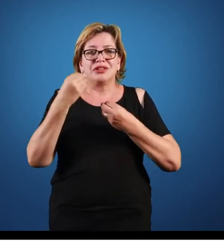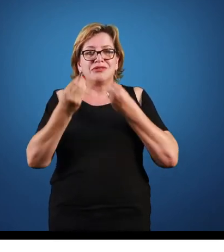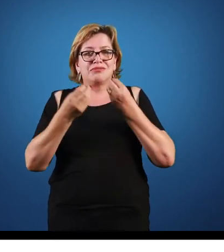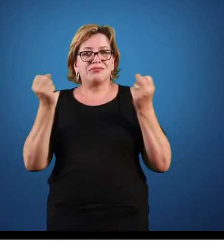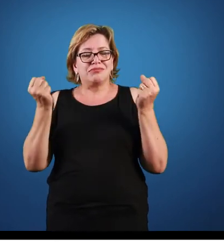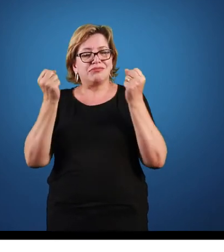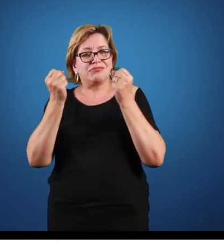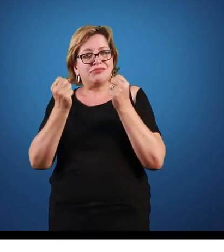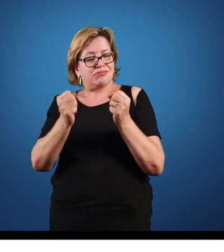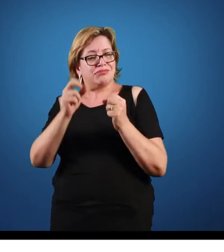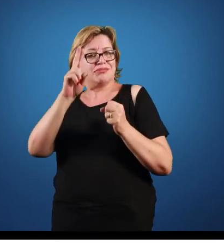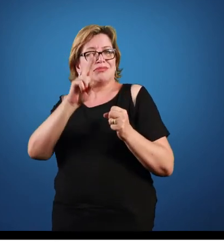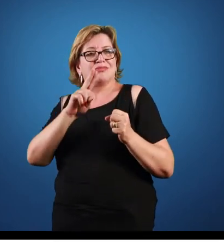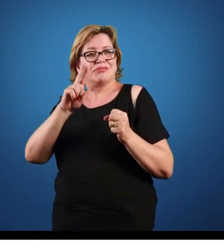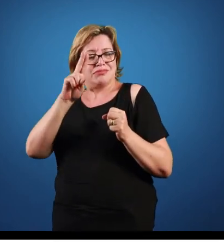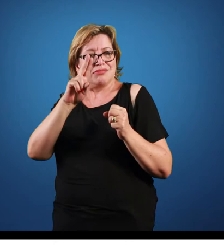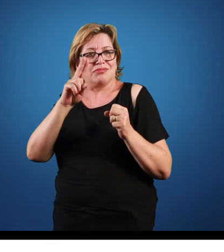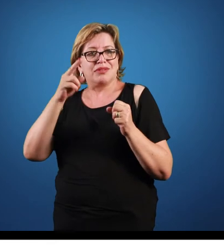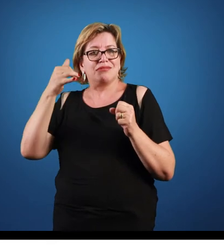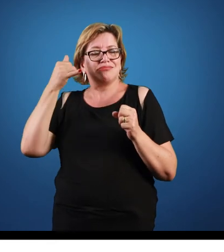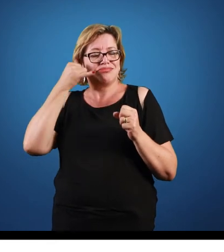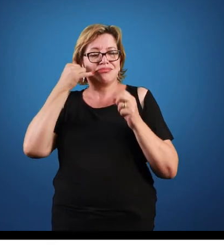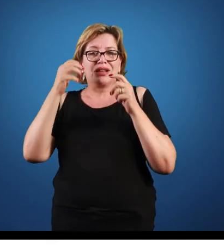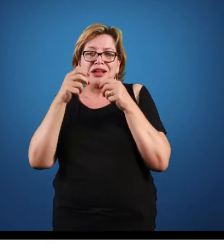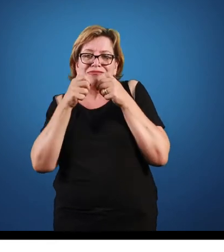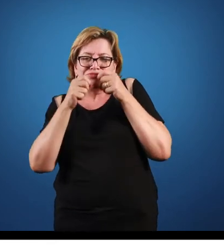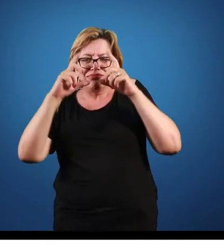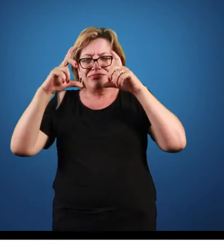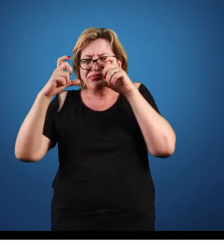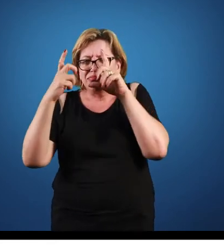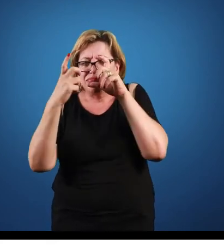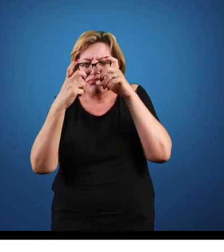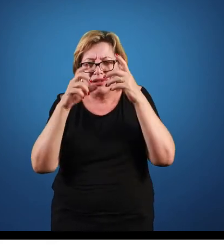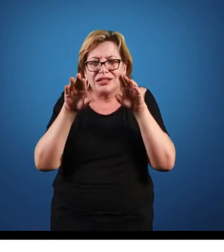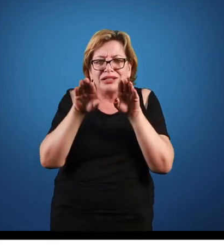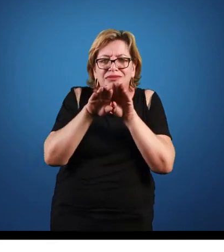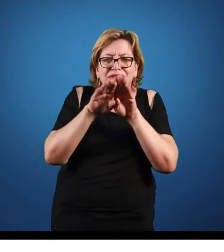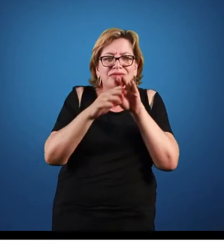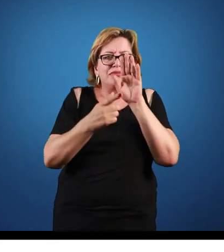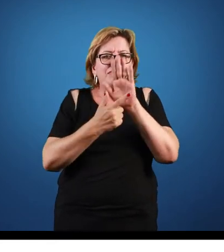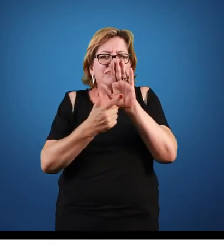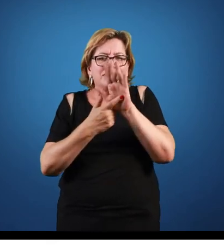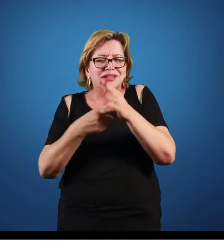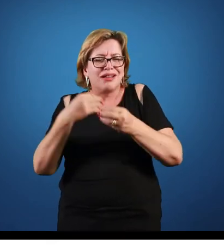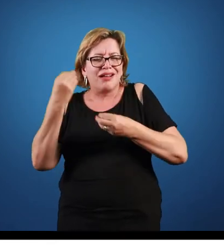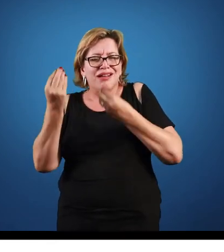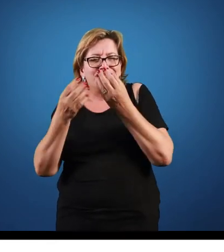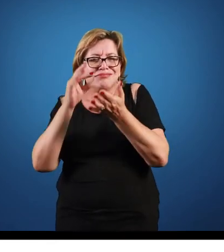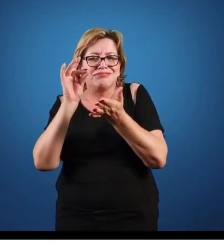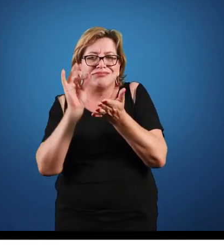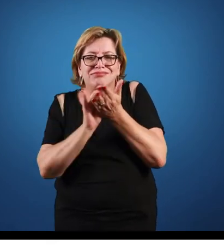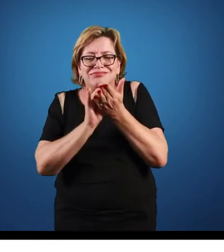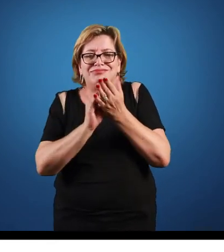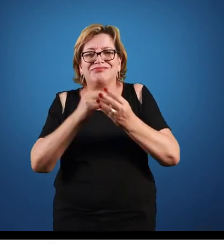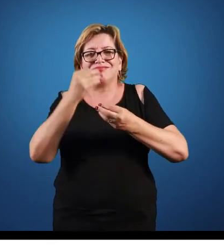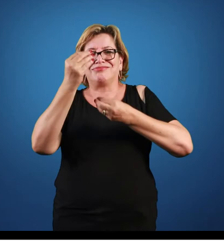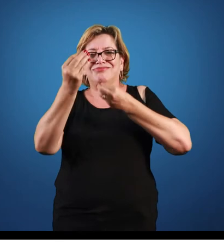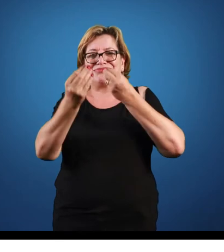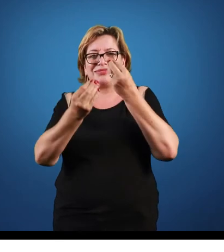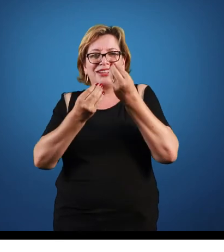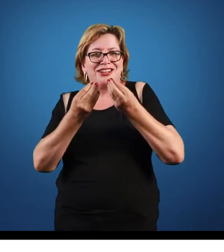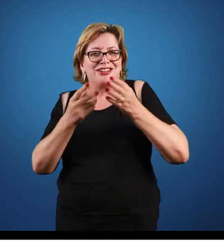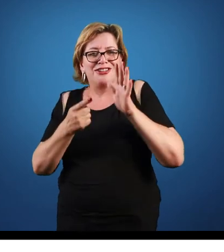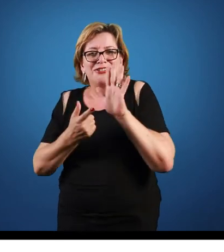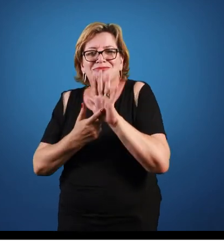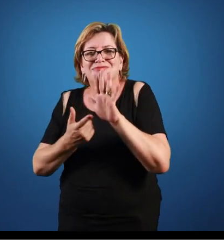com os personagens que vocês escolheram usar a vida é assim não é ele dá uma